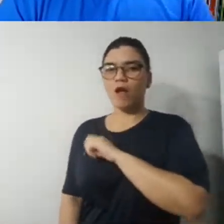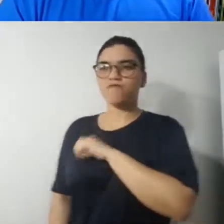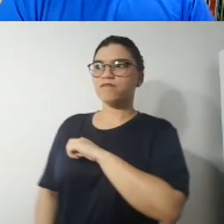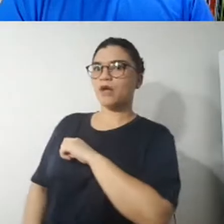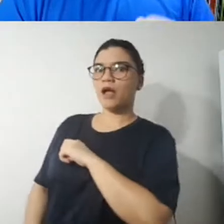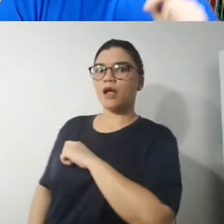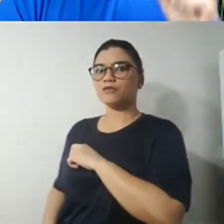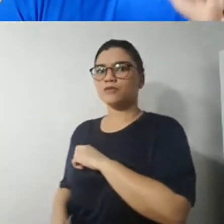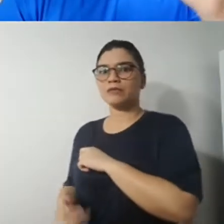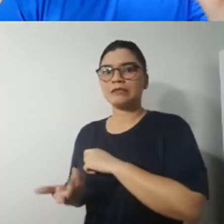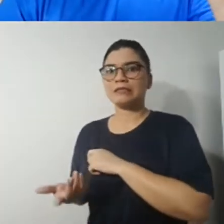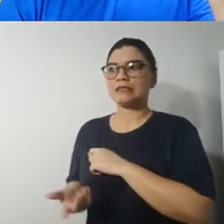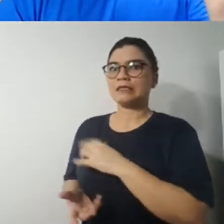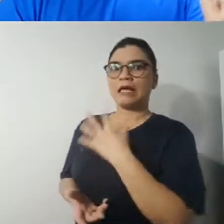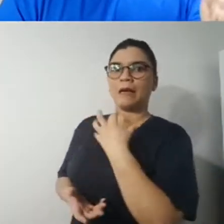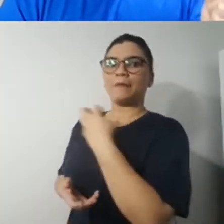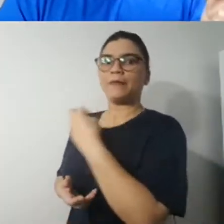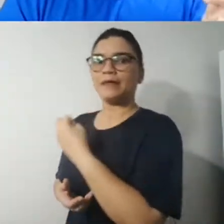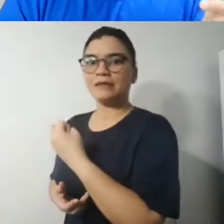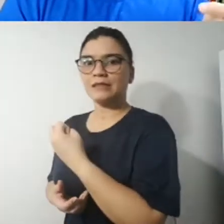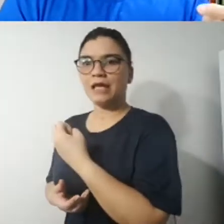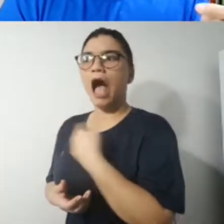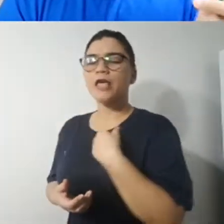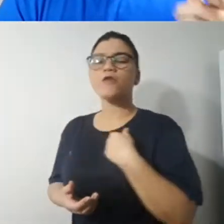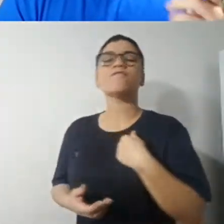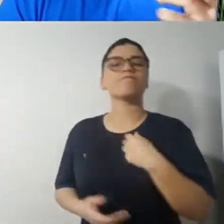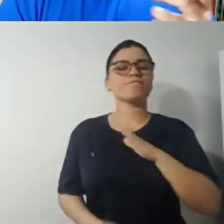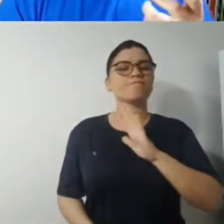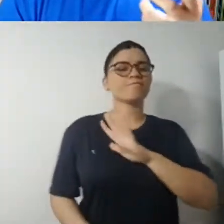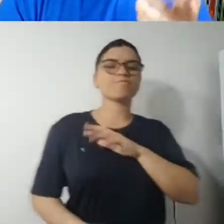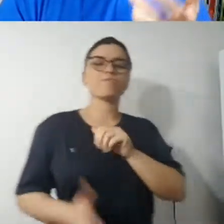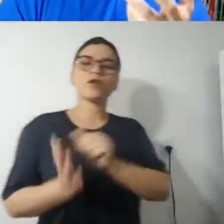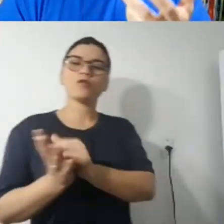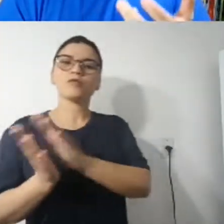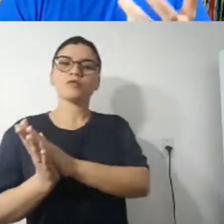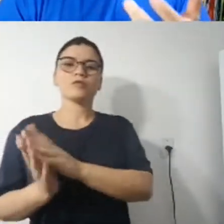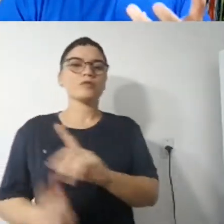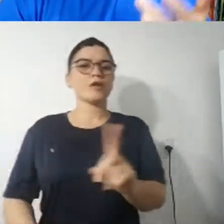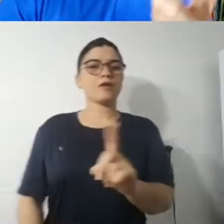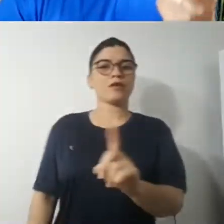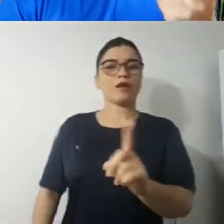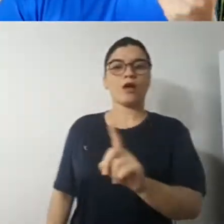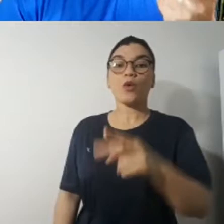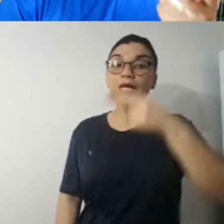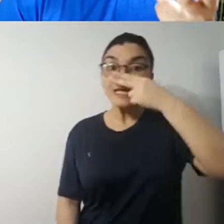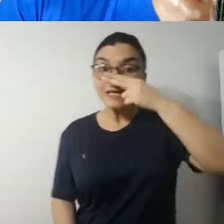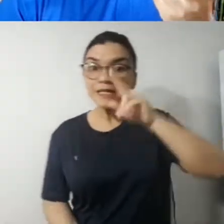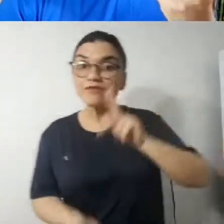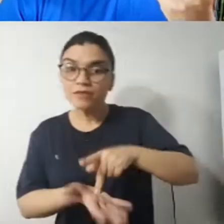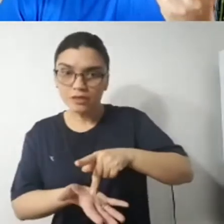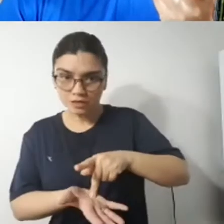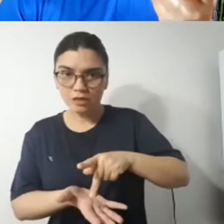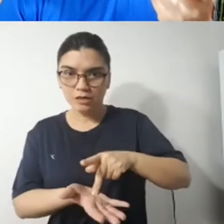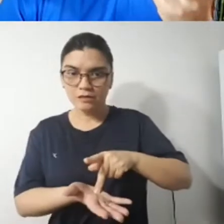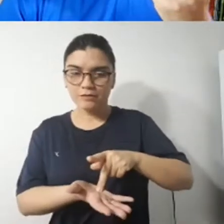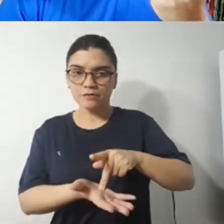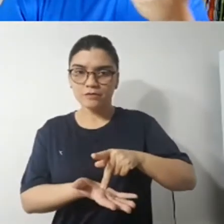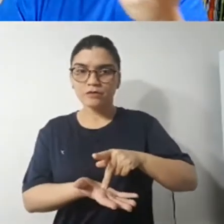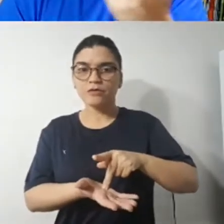perseguindo, ou que estão prejudicando a eles. O verdadeiro crente em Cristo Jesus, ele não está desejoso